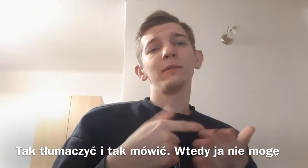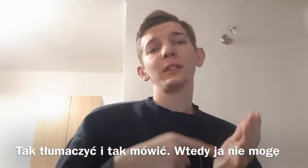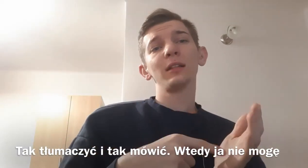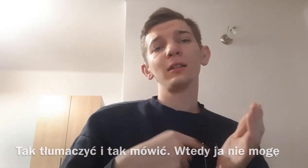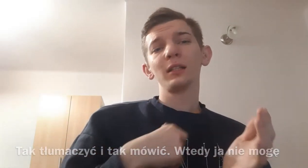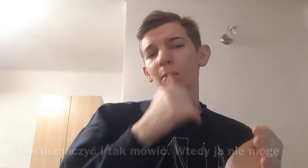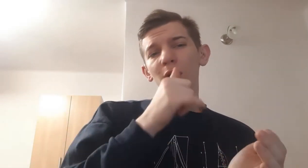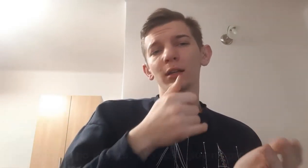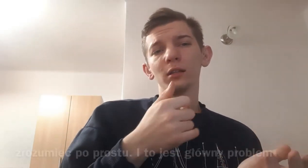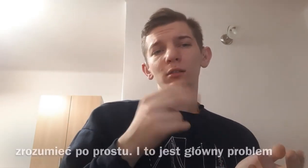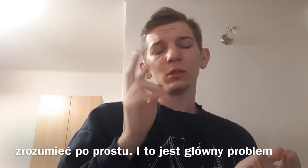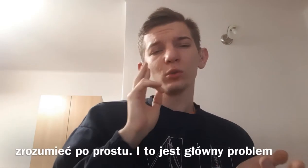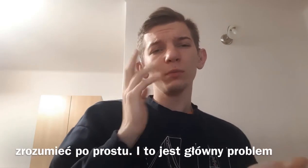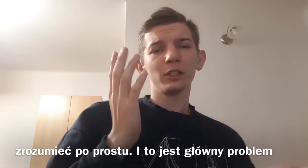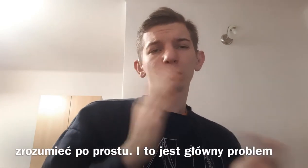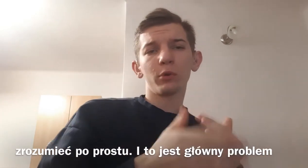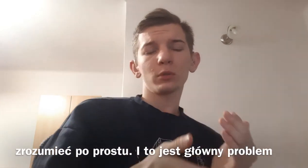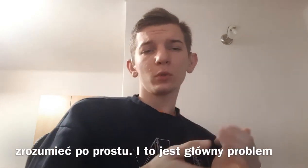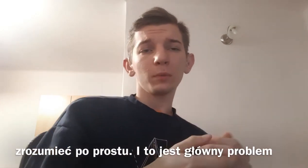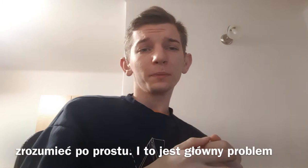Wtedy ja nie mogę zrozumieć po prostu.